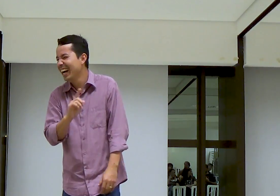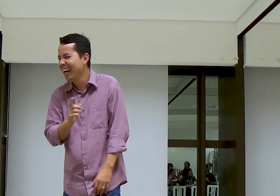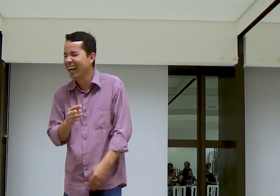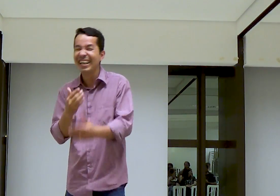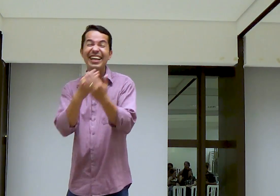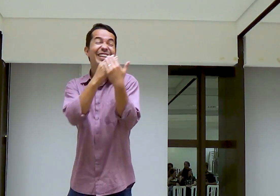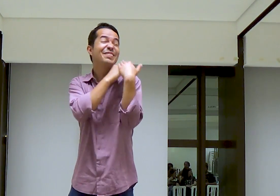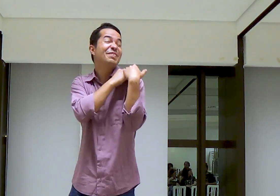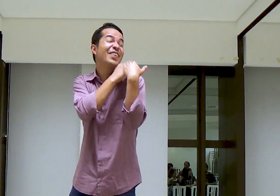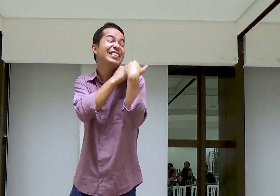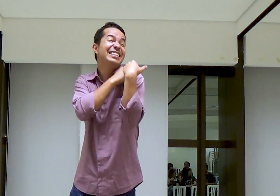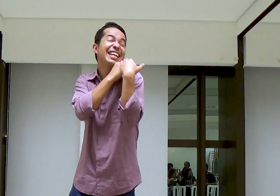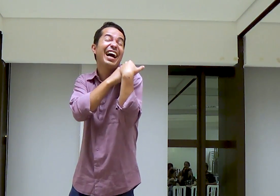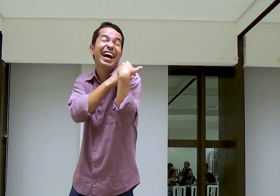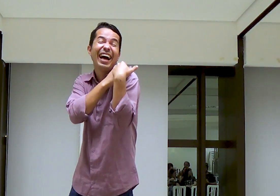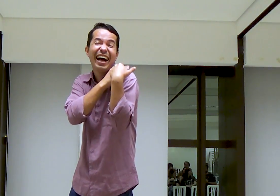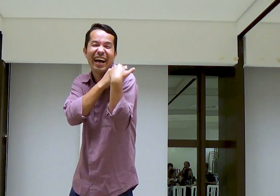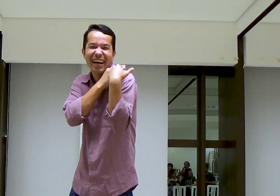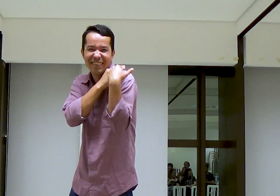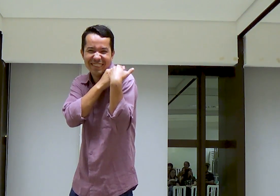dízimo não, não é isso.